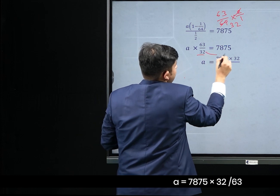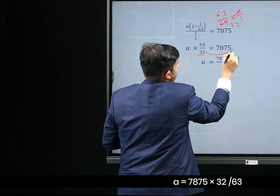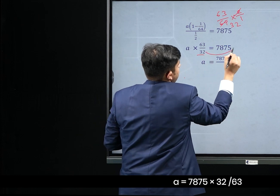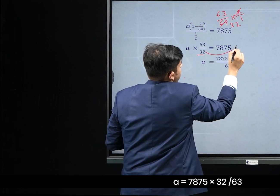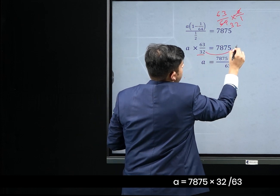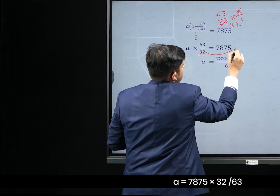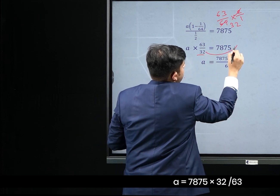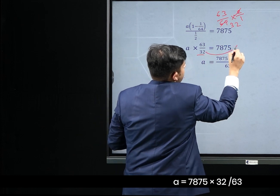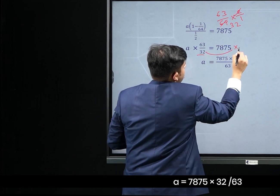ஏ ஈடு